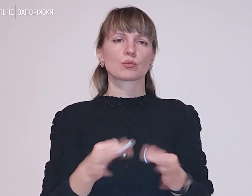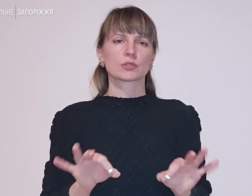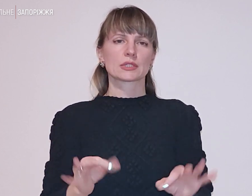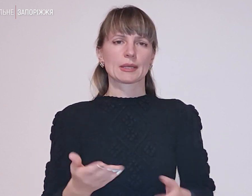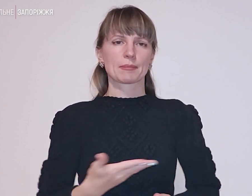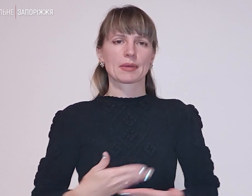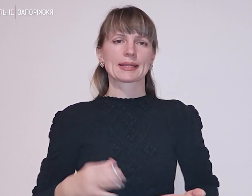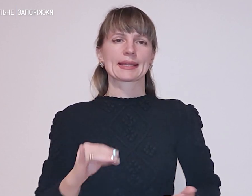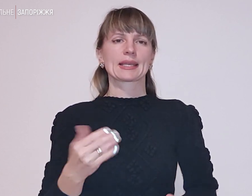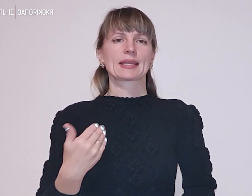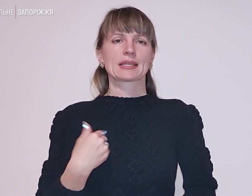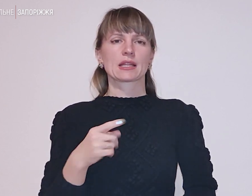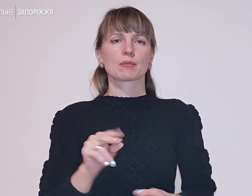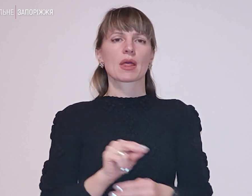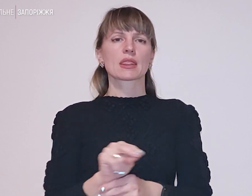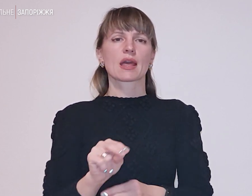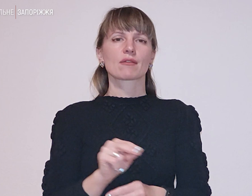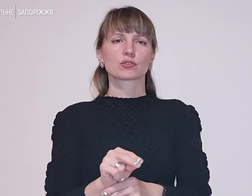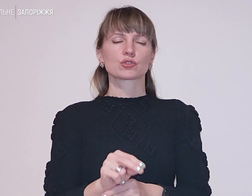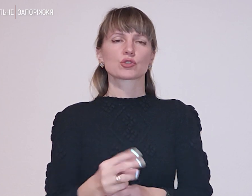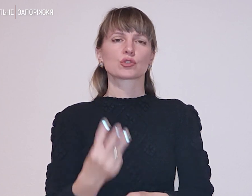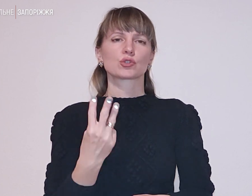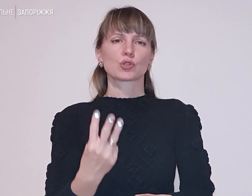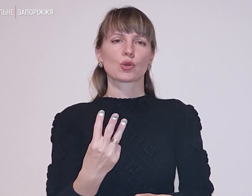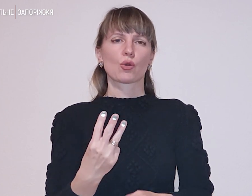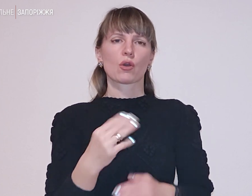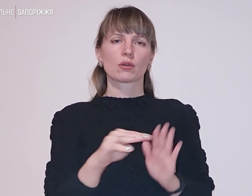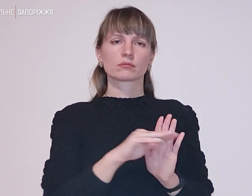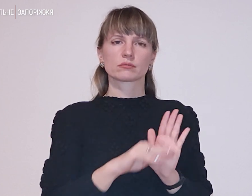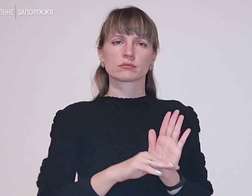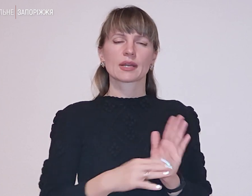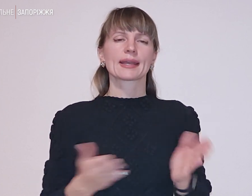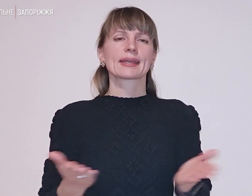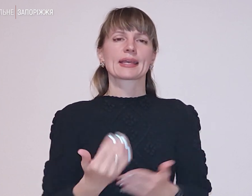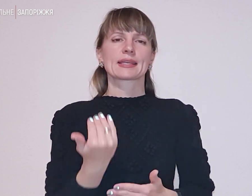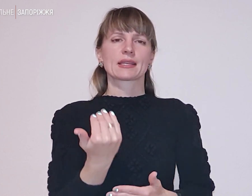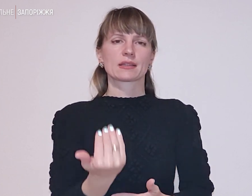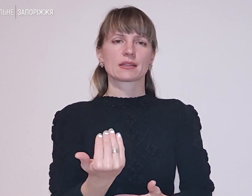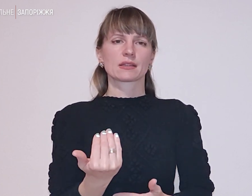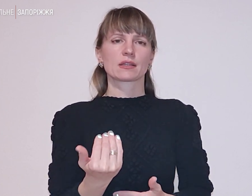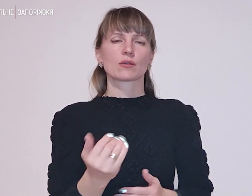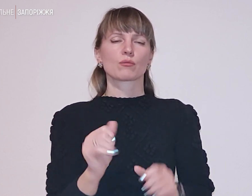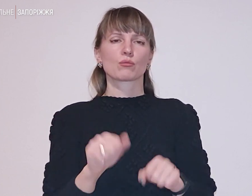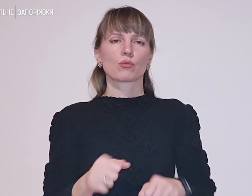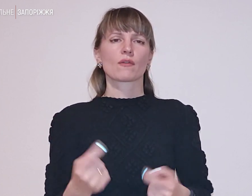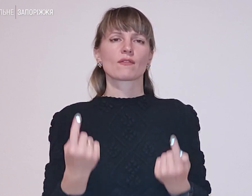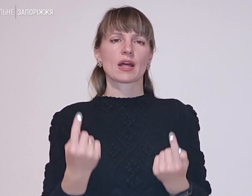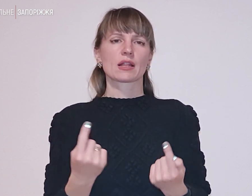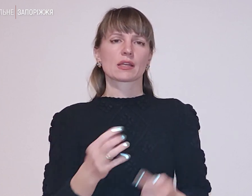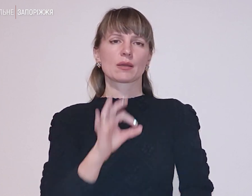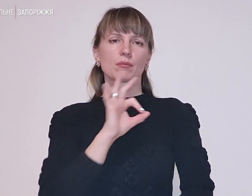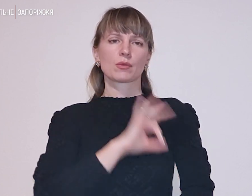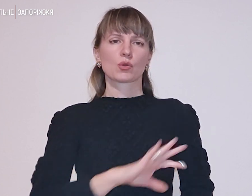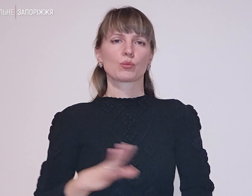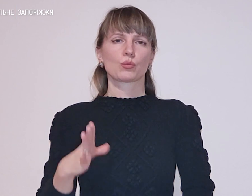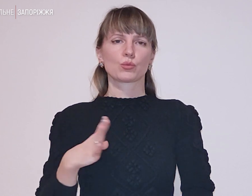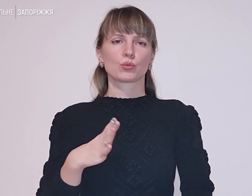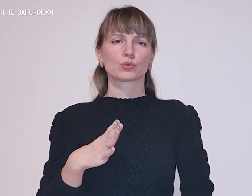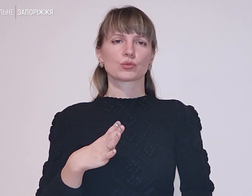І я тебе навчу трьох речей, які тобі у великій пригоді